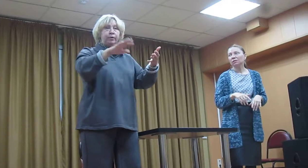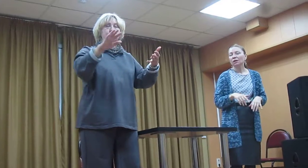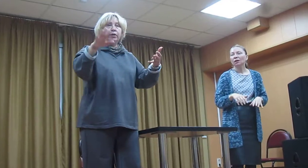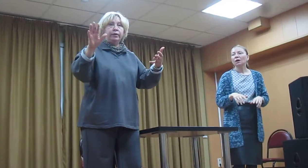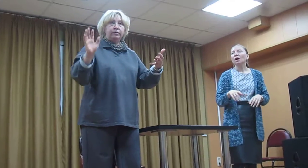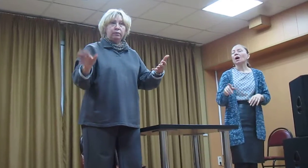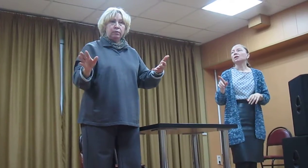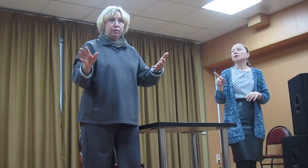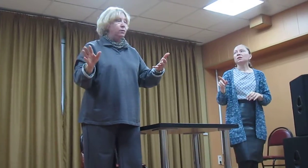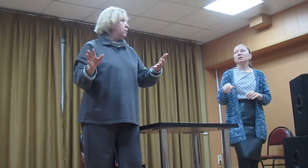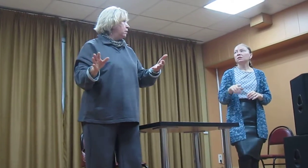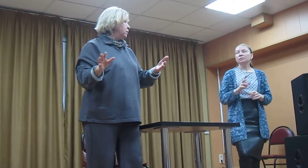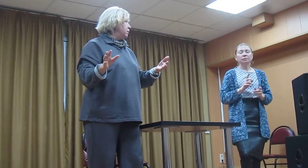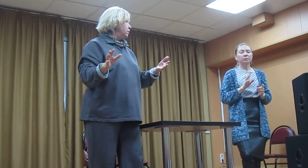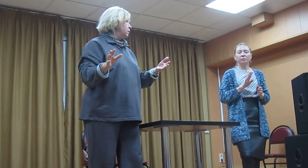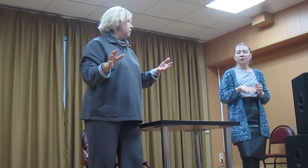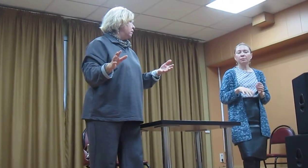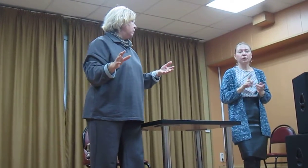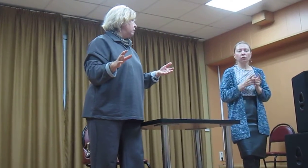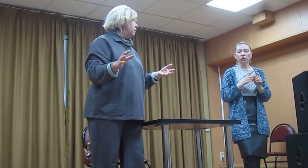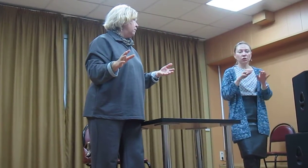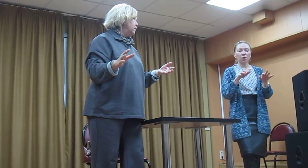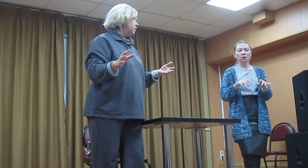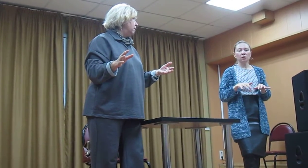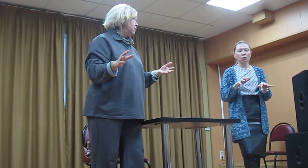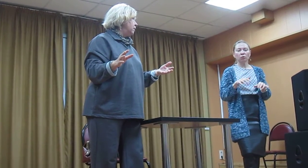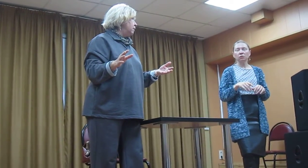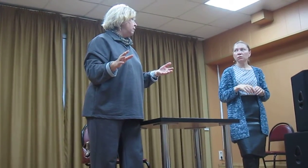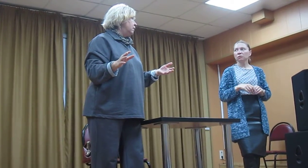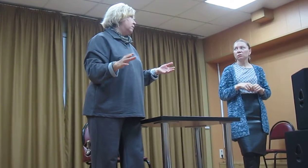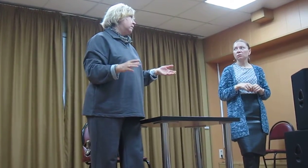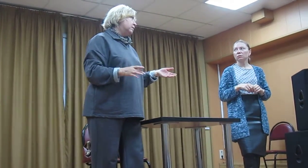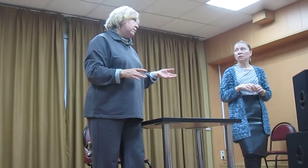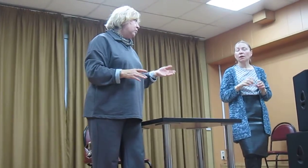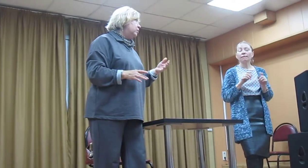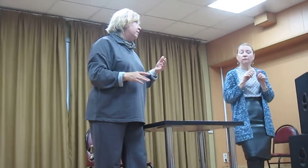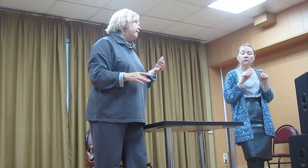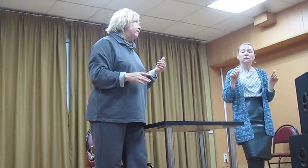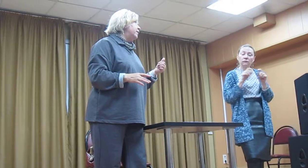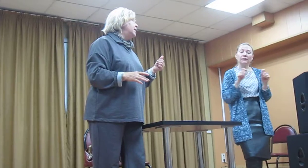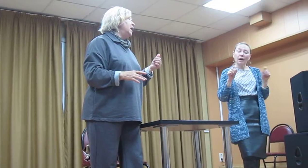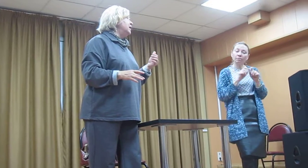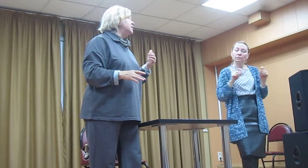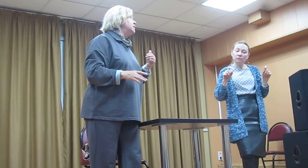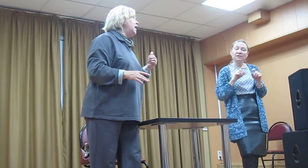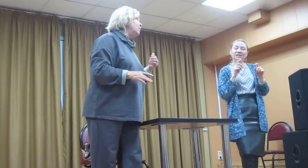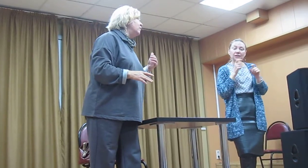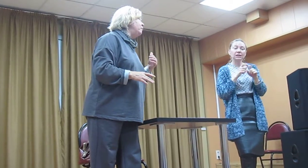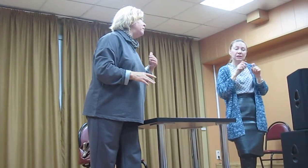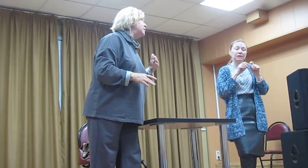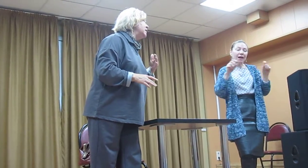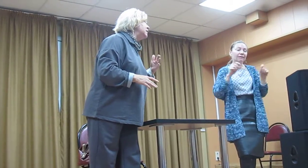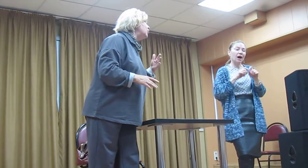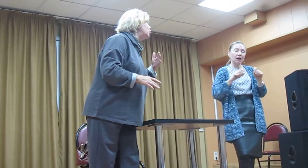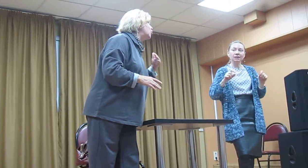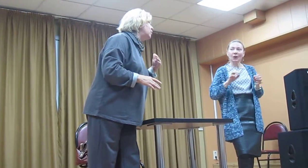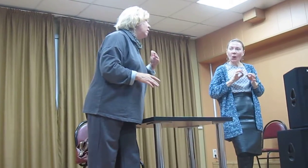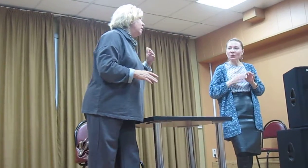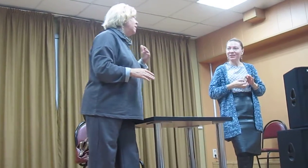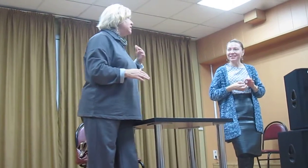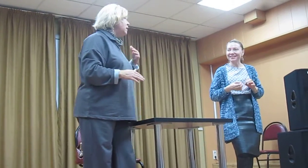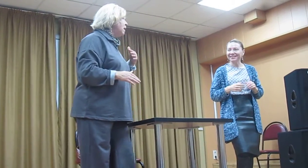На компьютере. А нет, без переводчика они не смогут. Ну, я знаю, вы понимаете, я